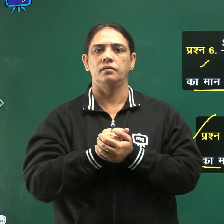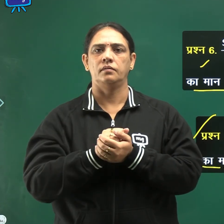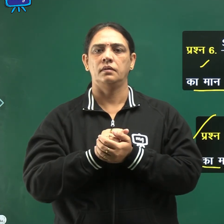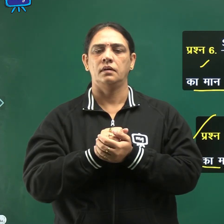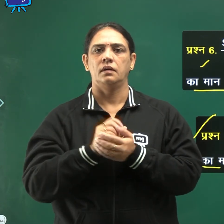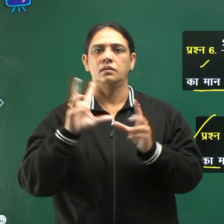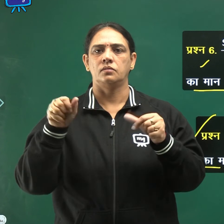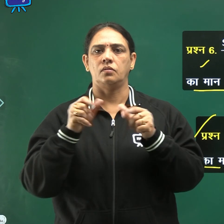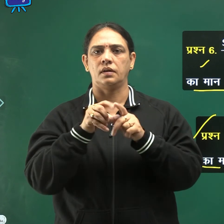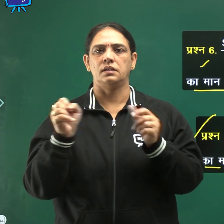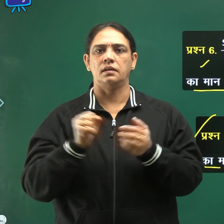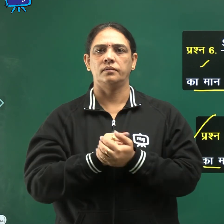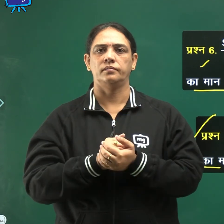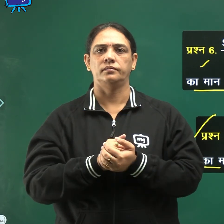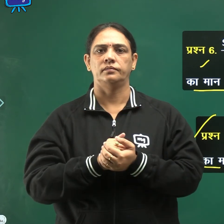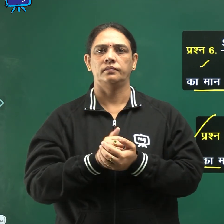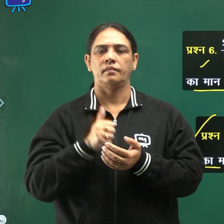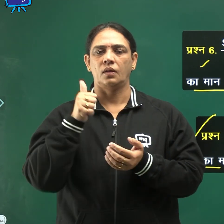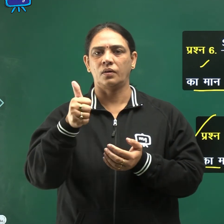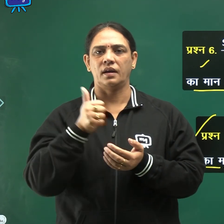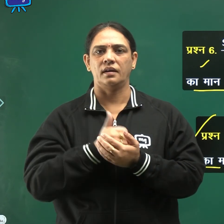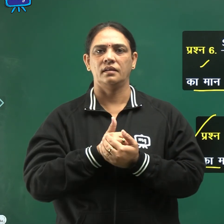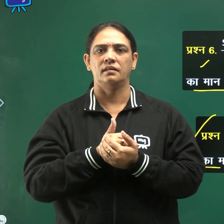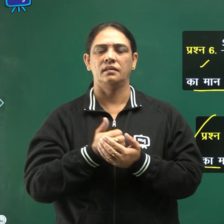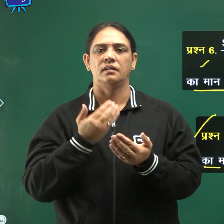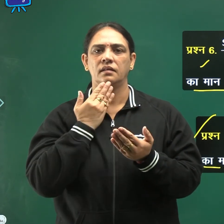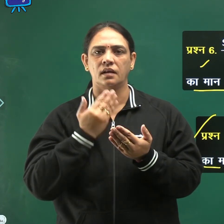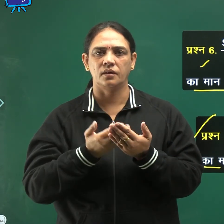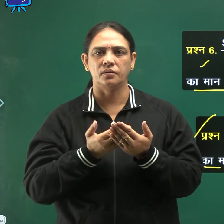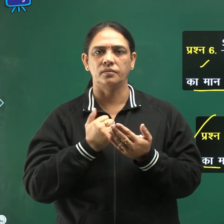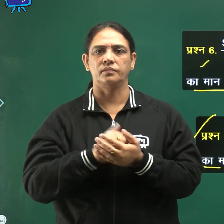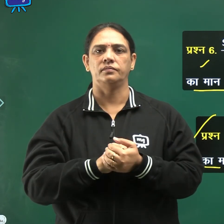ज्ञात कीजिए। ओके, थैंक यू।